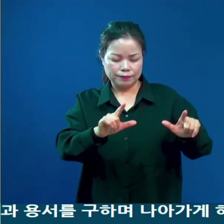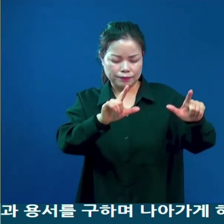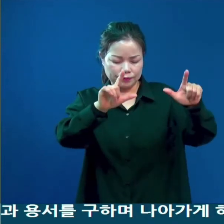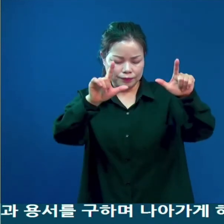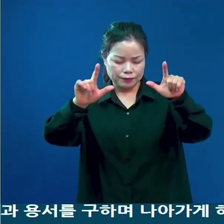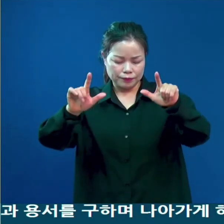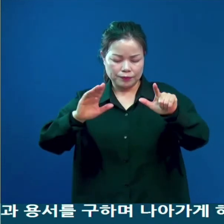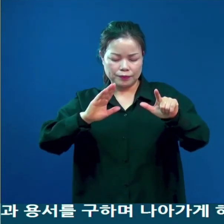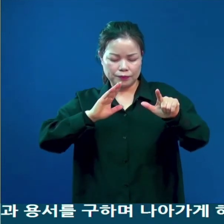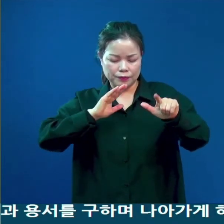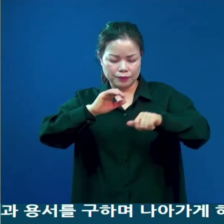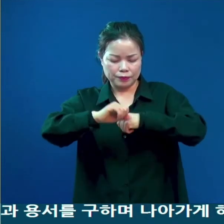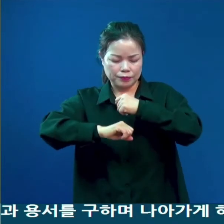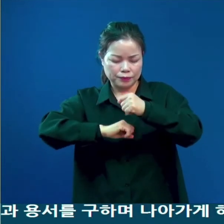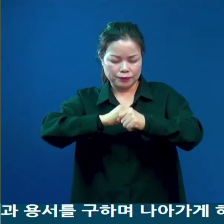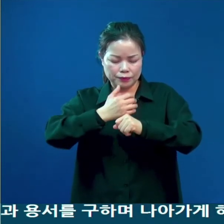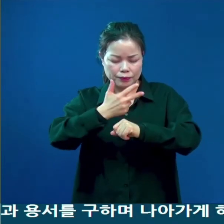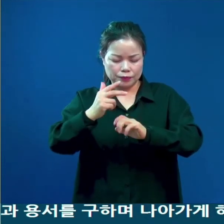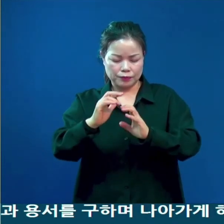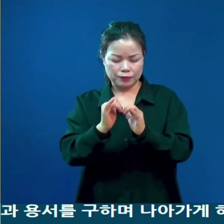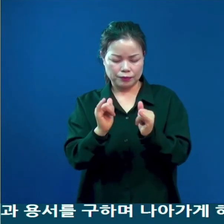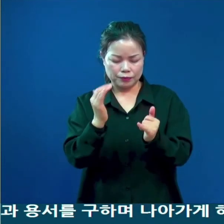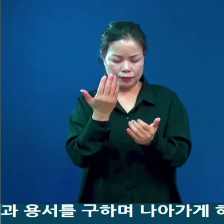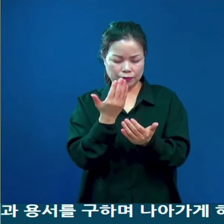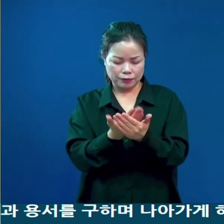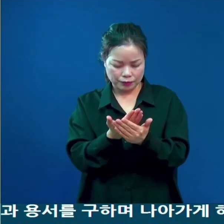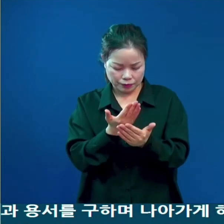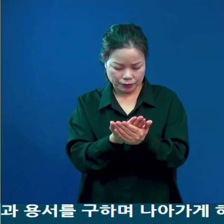있도록 진정 자유함을 누리는 주의 백성 되게 하여